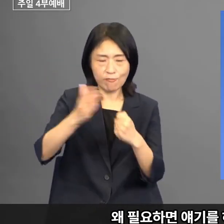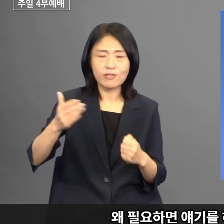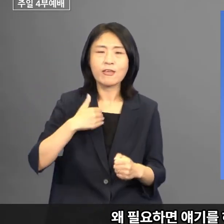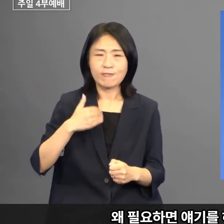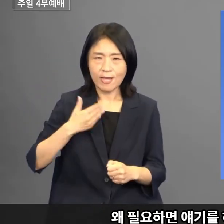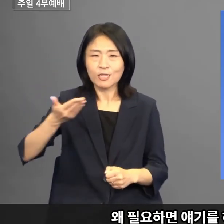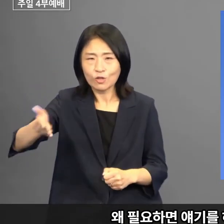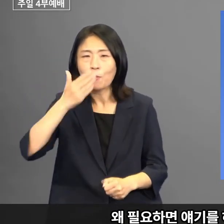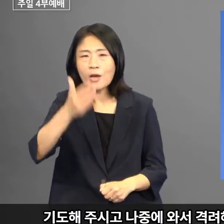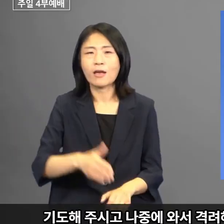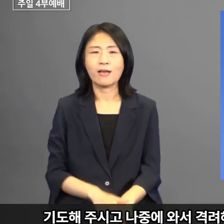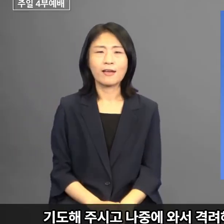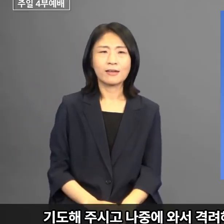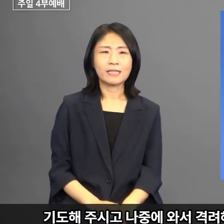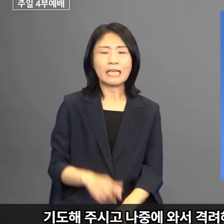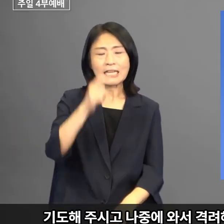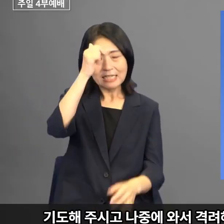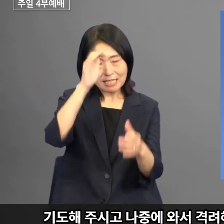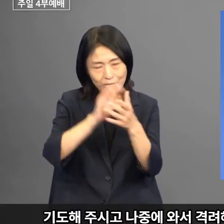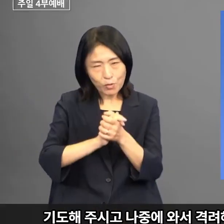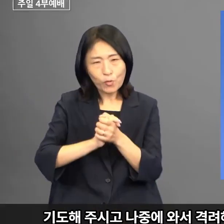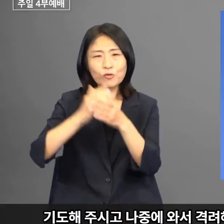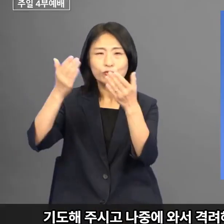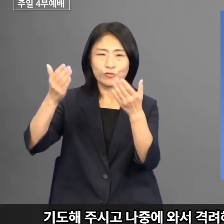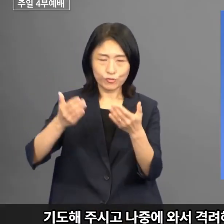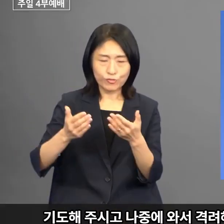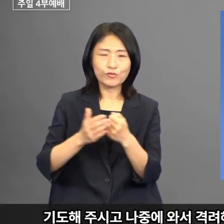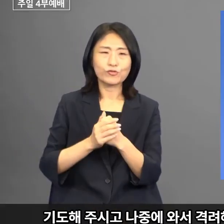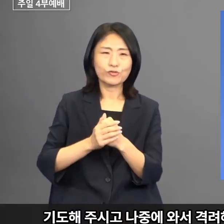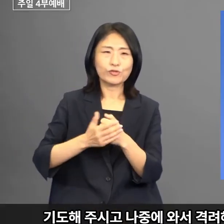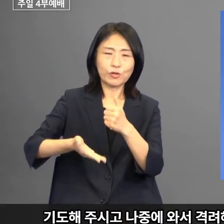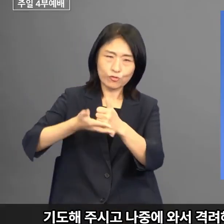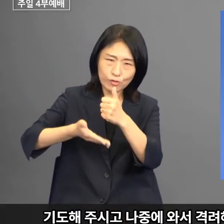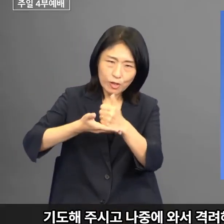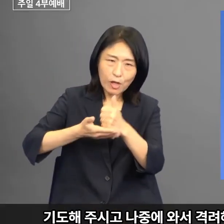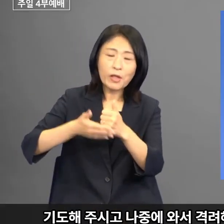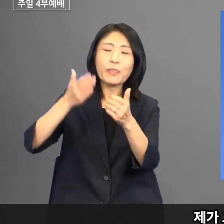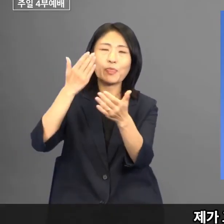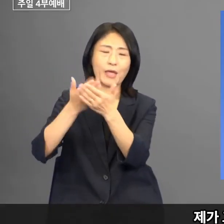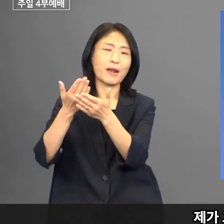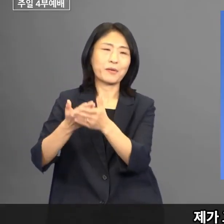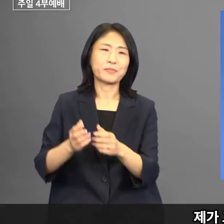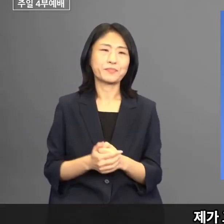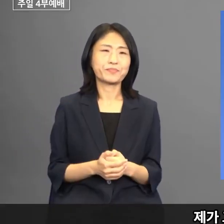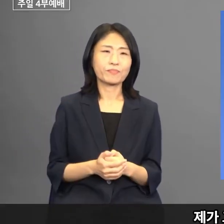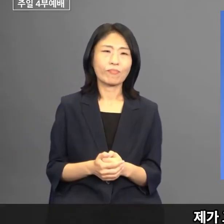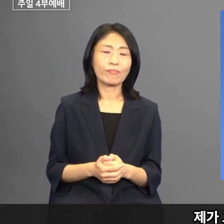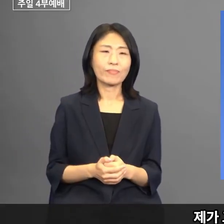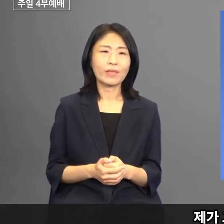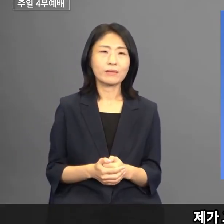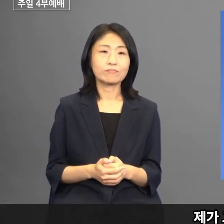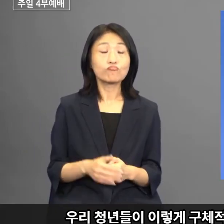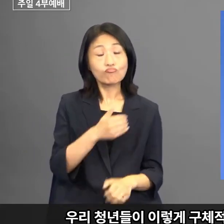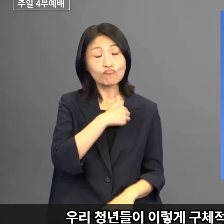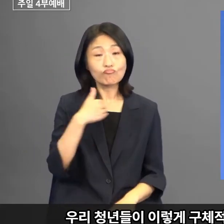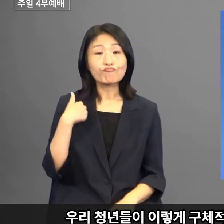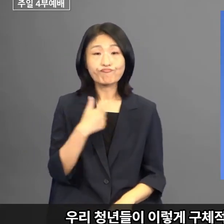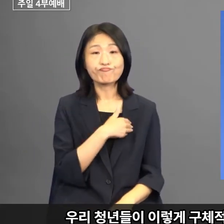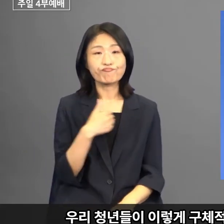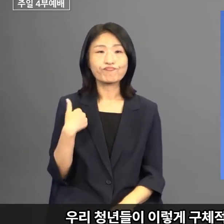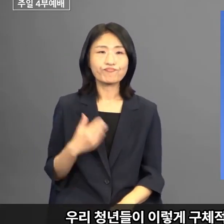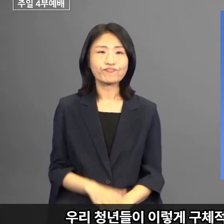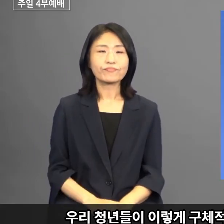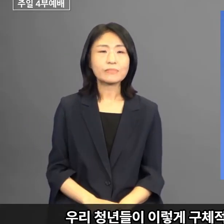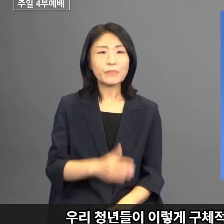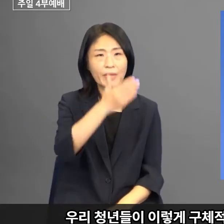하겠다 했더니 그 농담이고 기도해 주시고 나중에 와서 격려해 달라는 거예요. 얼마든지 하겠다고. 제가 그랬어요. 우리 청년들이